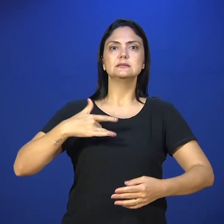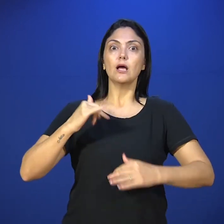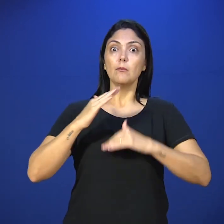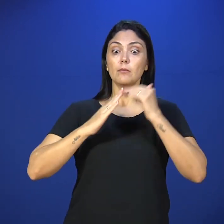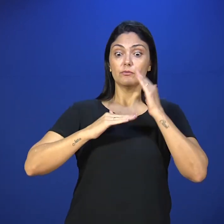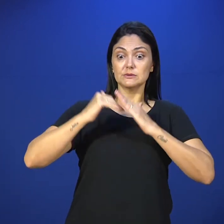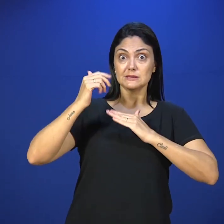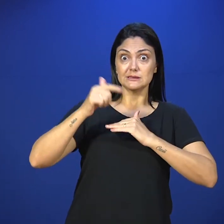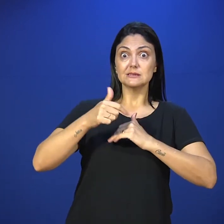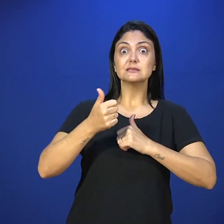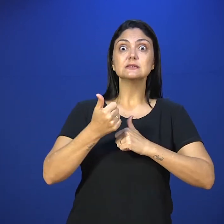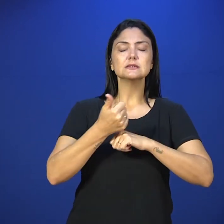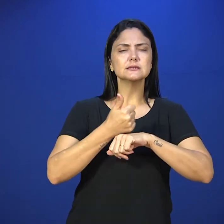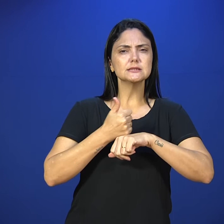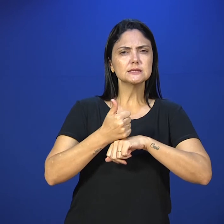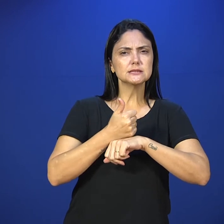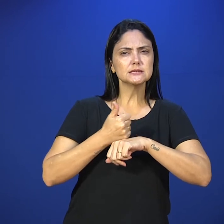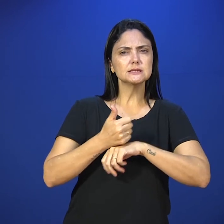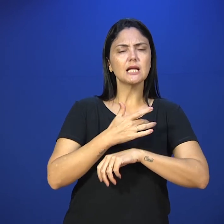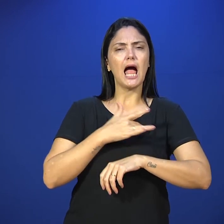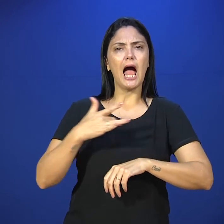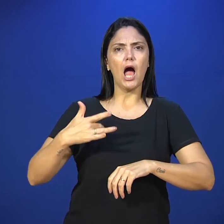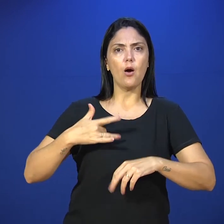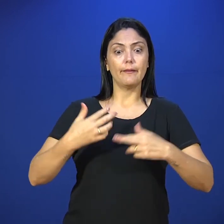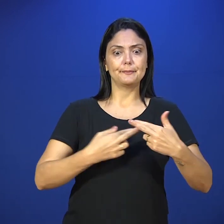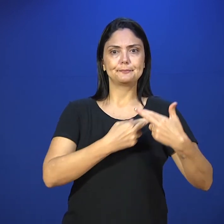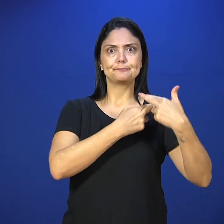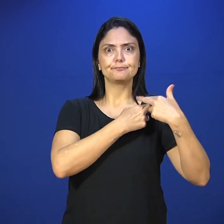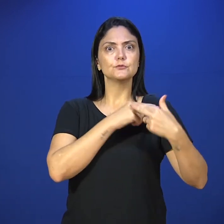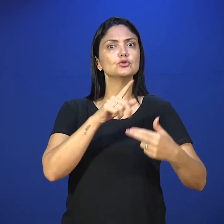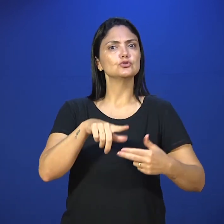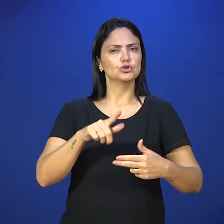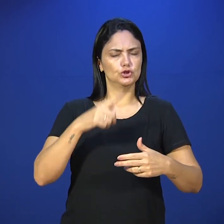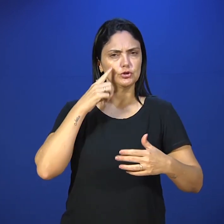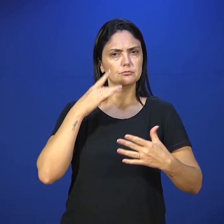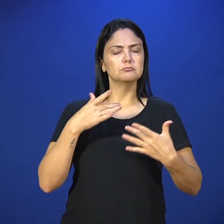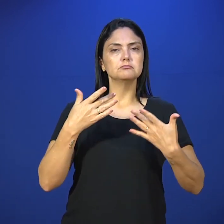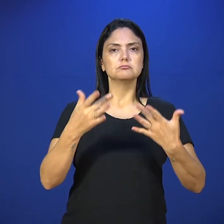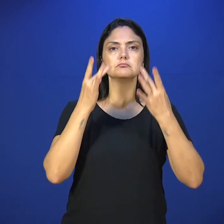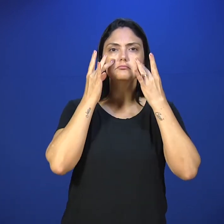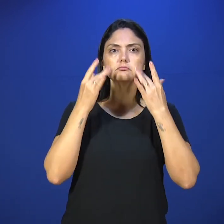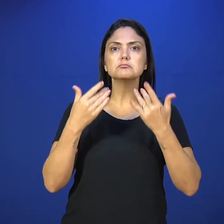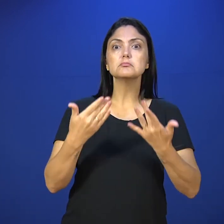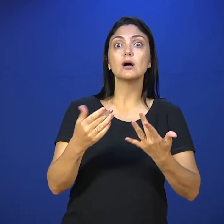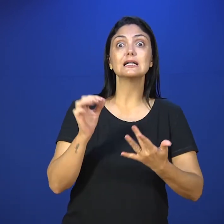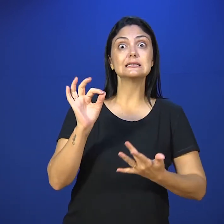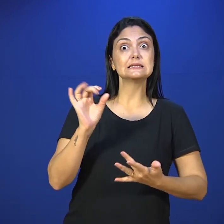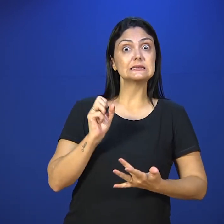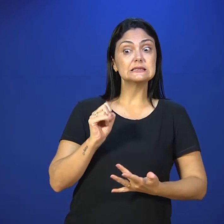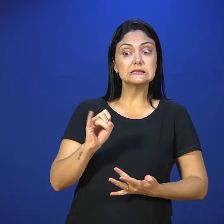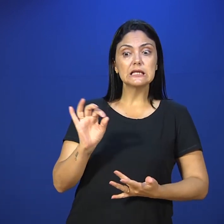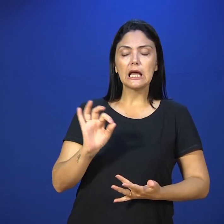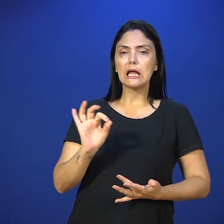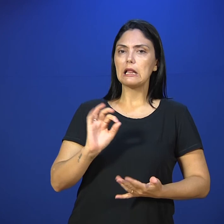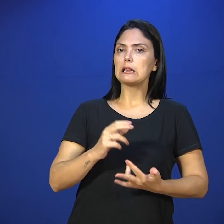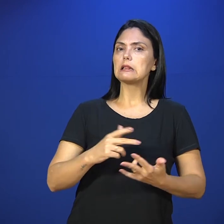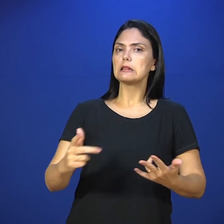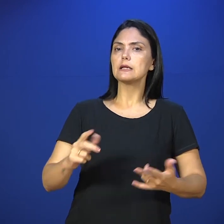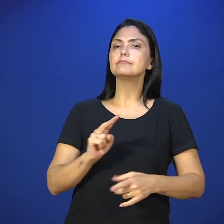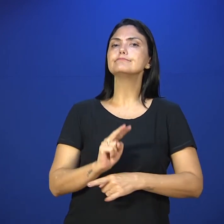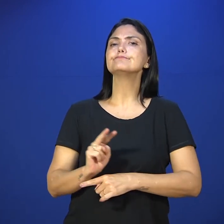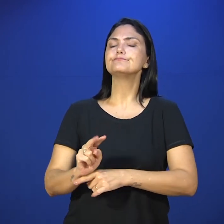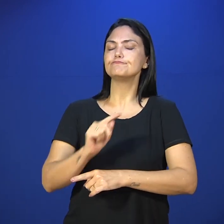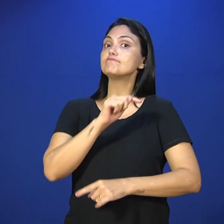área de saúde, se responsabilizando pelos riscos que ficará exposto na hipótese de não adesão à recomendação